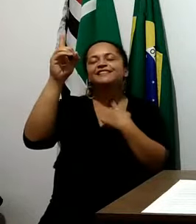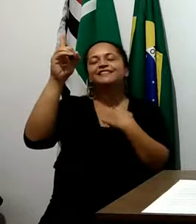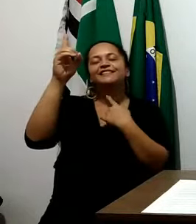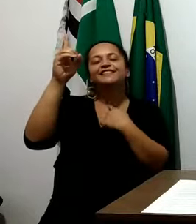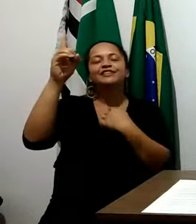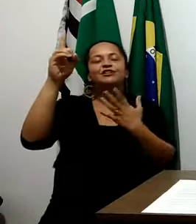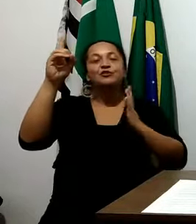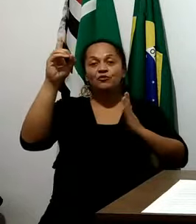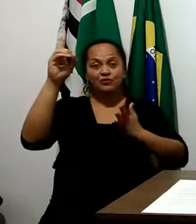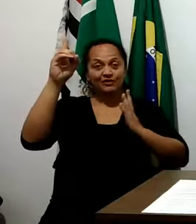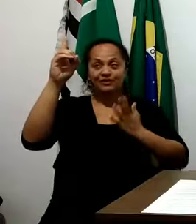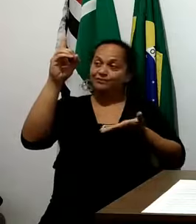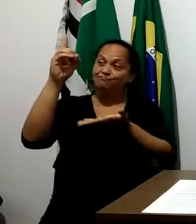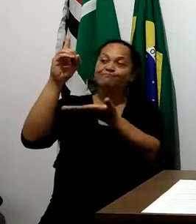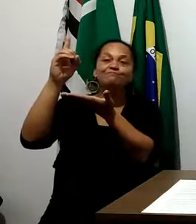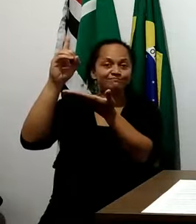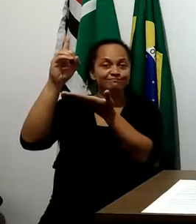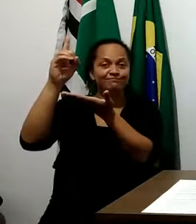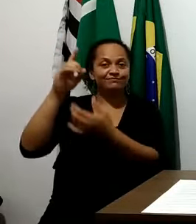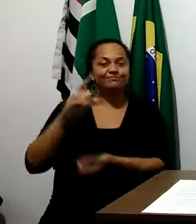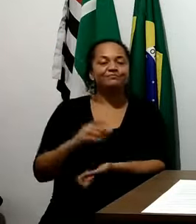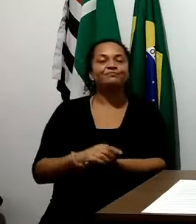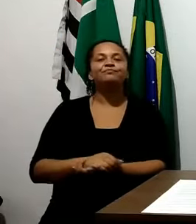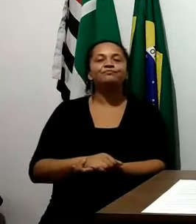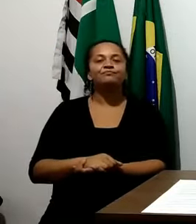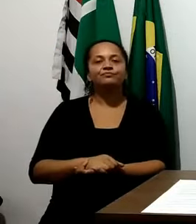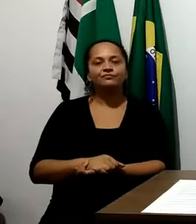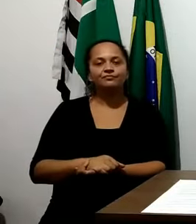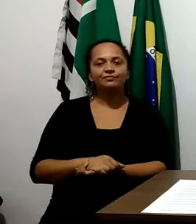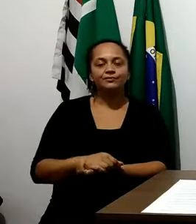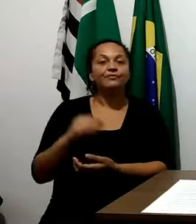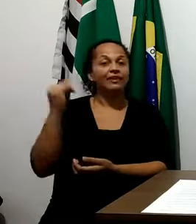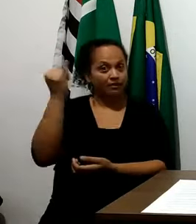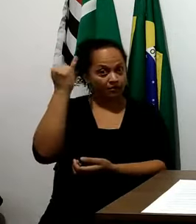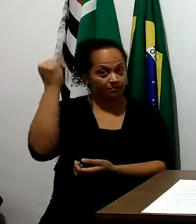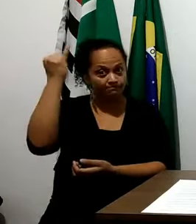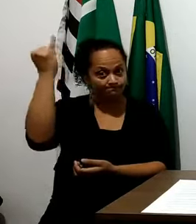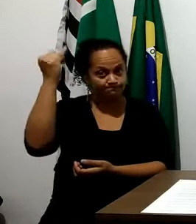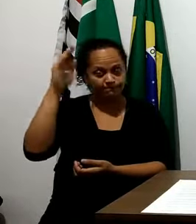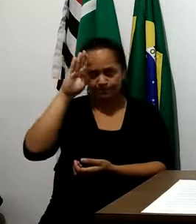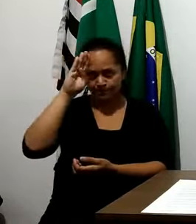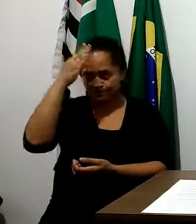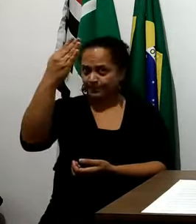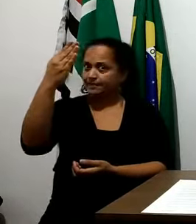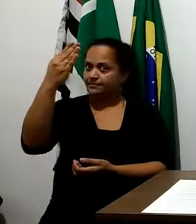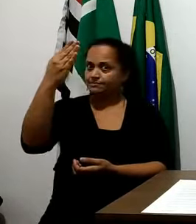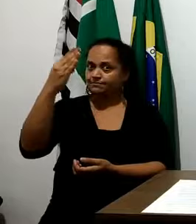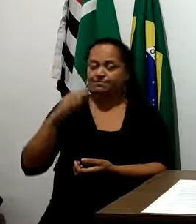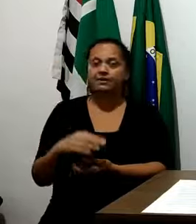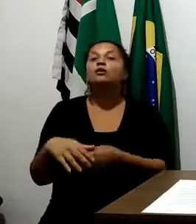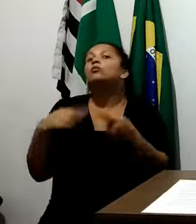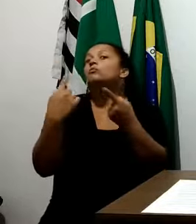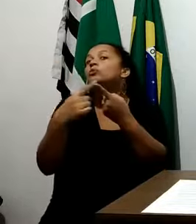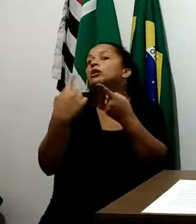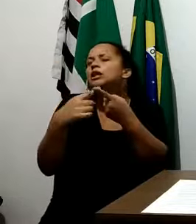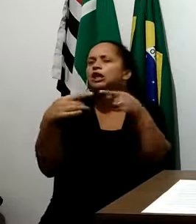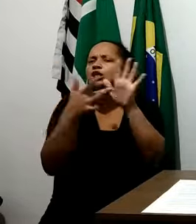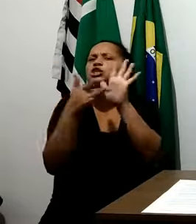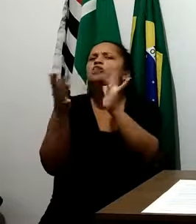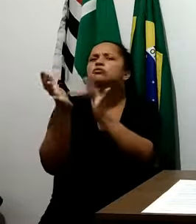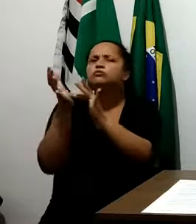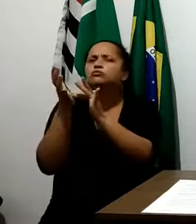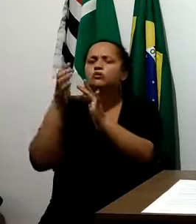Essa é a base, é o motivo principal do porquê Jesus veio e